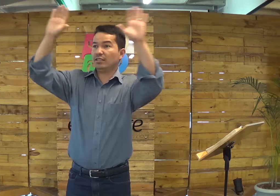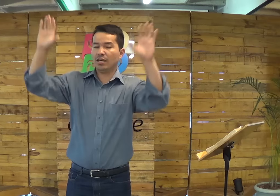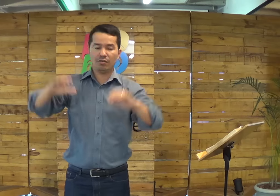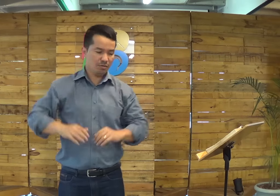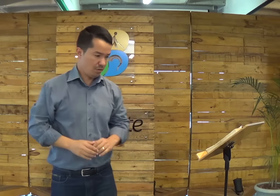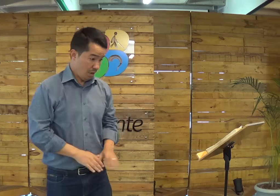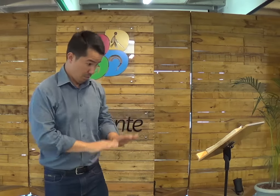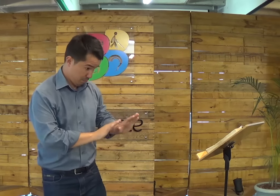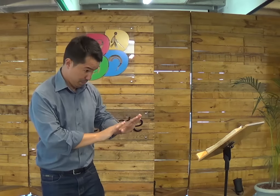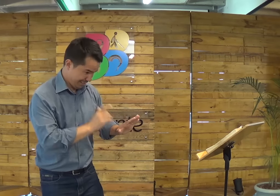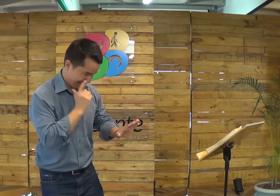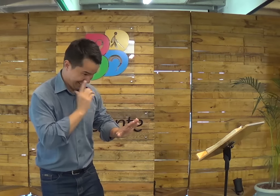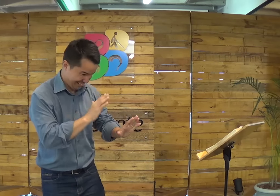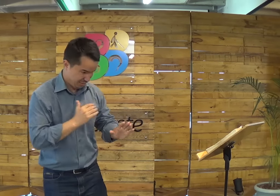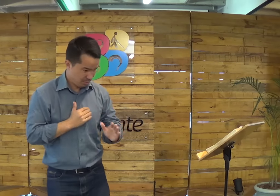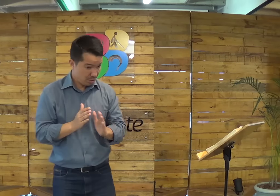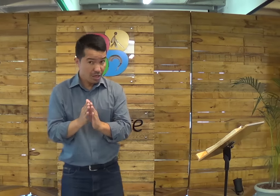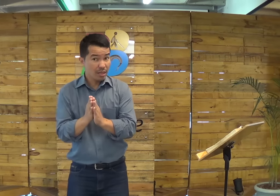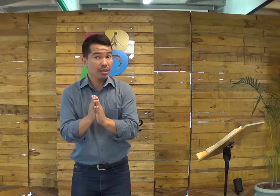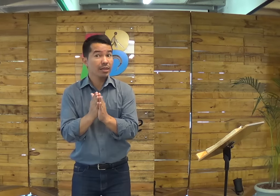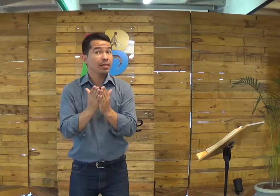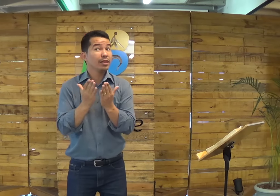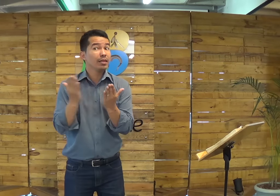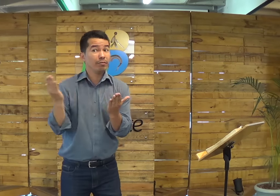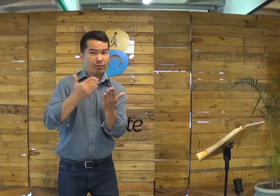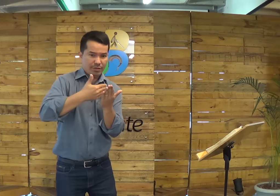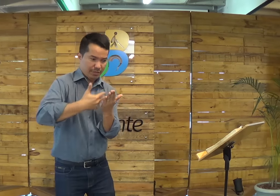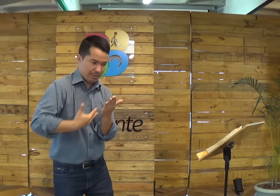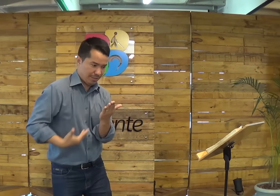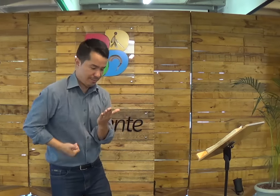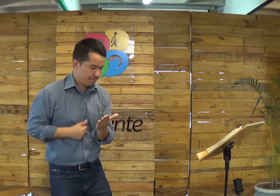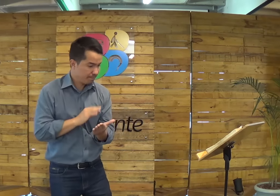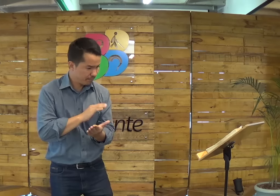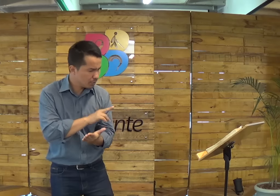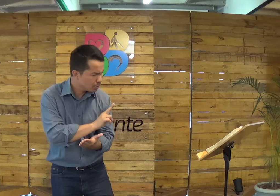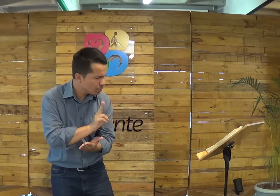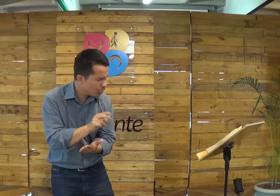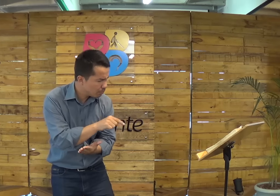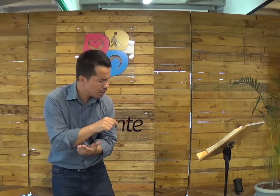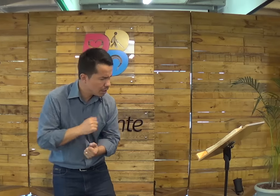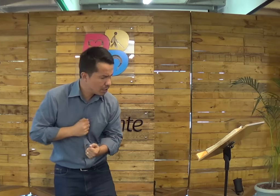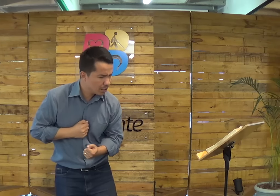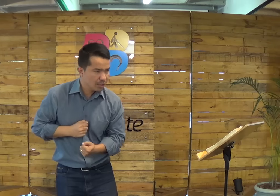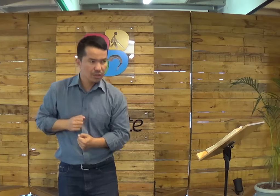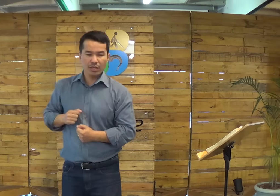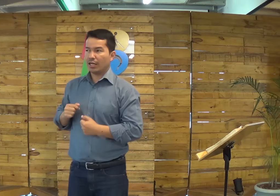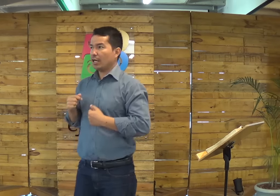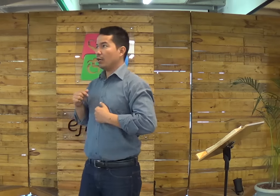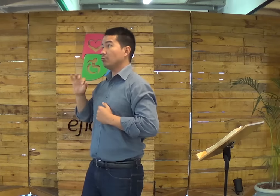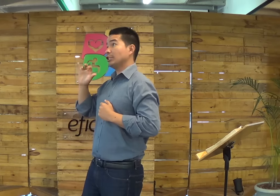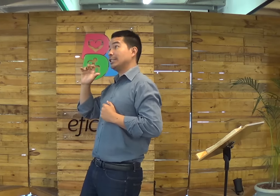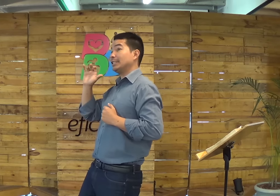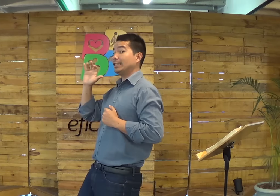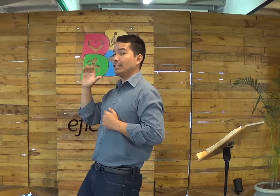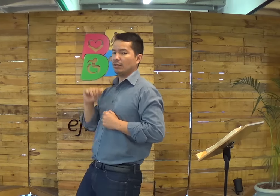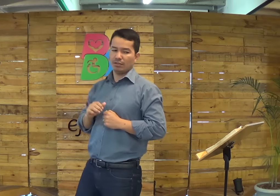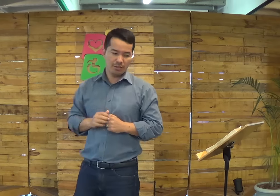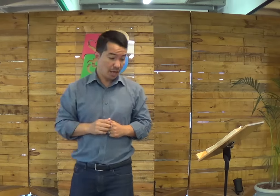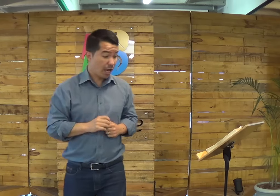é o céu Pera aí que eu vou olhar aqui no livro Tá pera aí qual que é o seu nome ah meu nome é esse